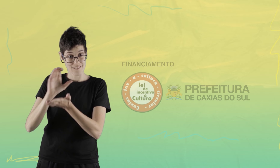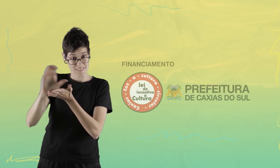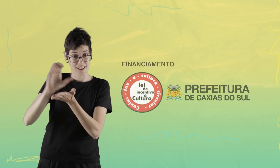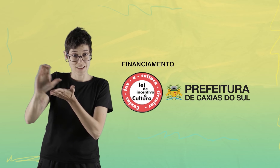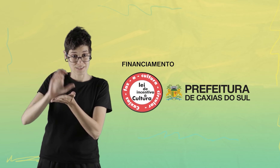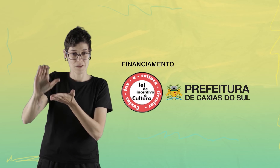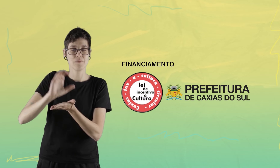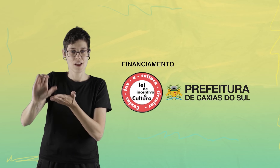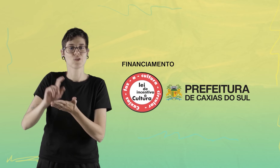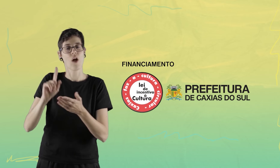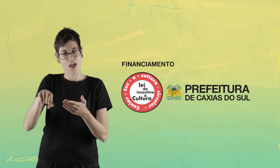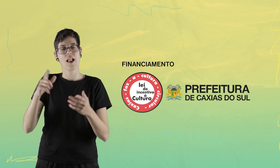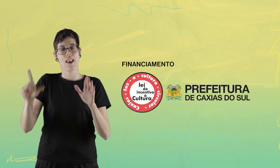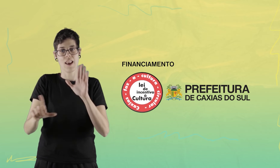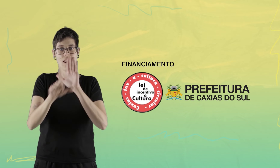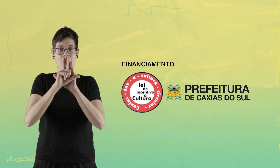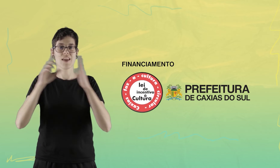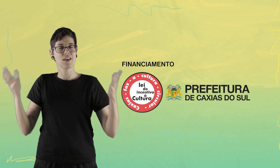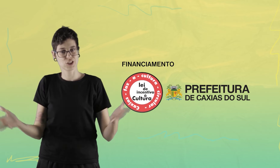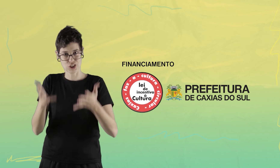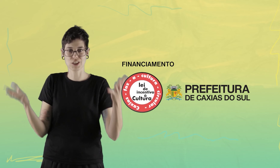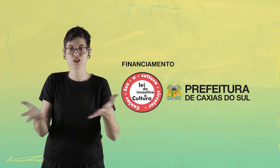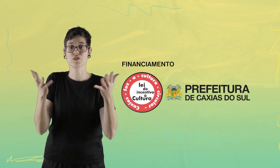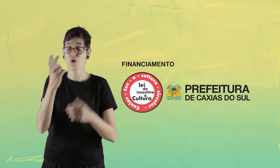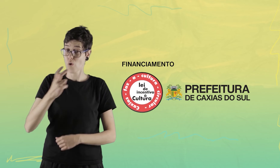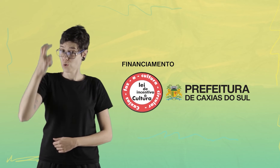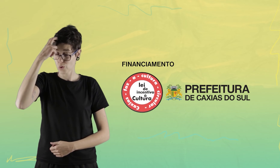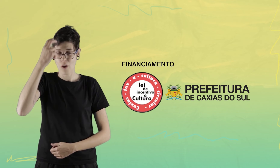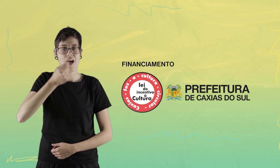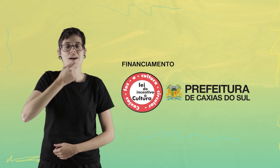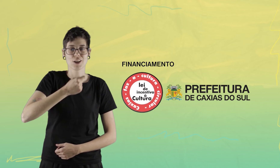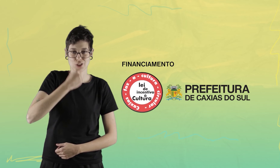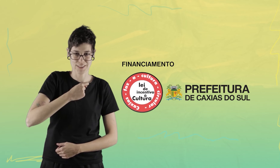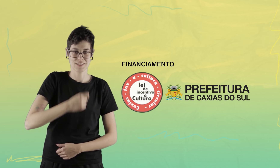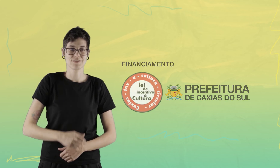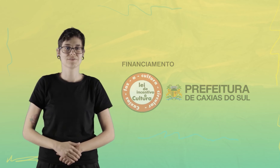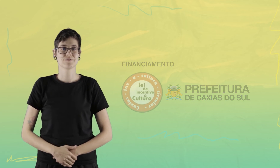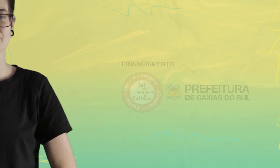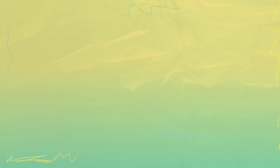Financiamento: Lei de Incentivo à Cultura de Caxias do Sul.